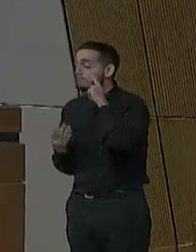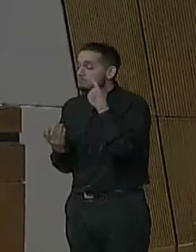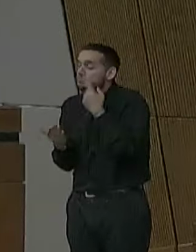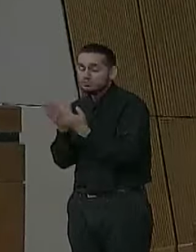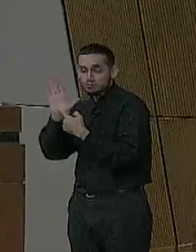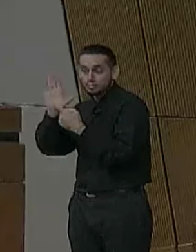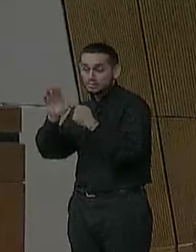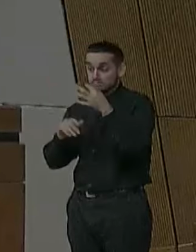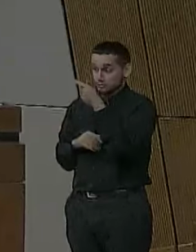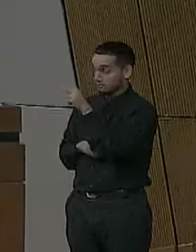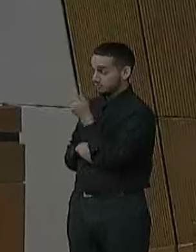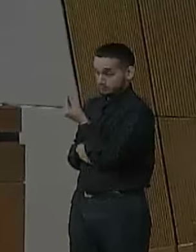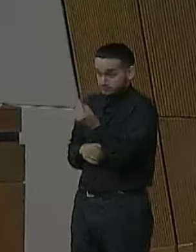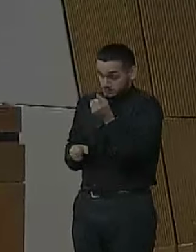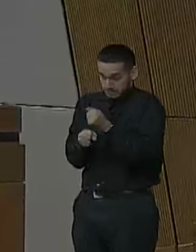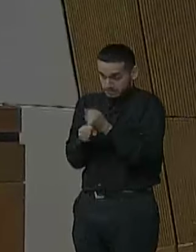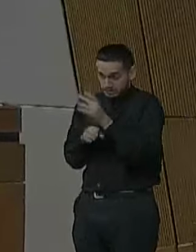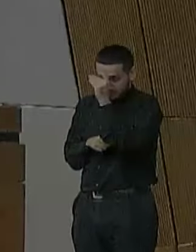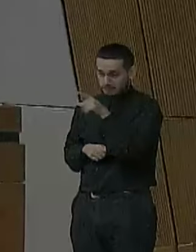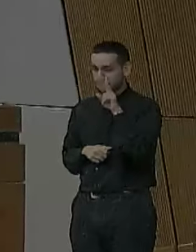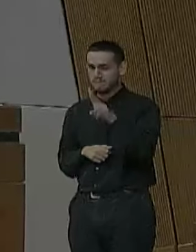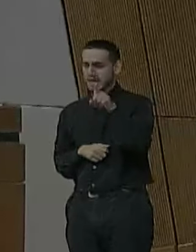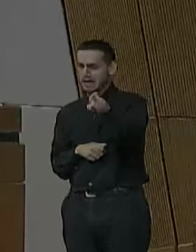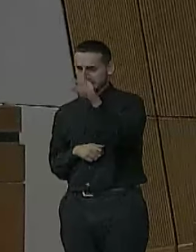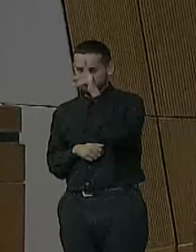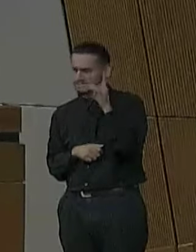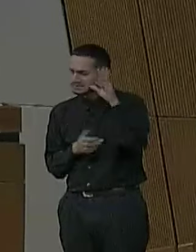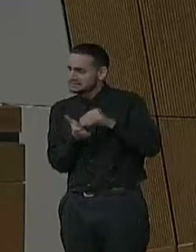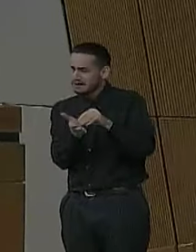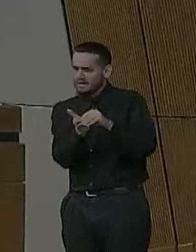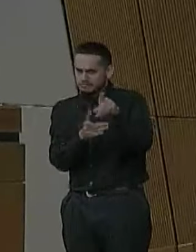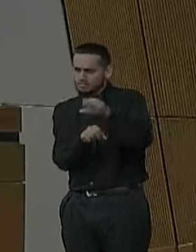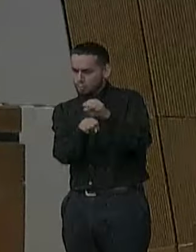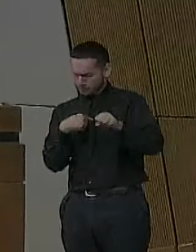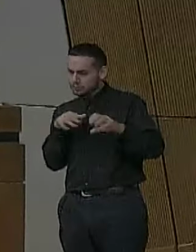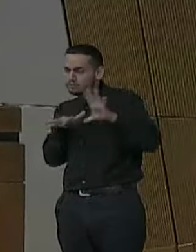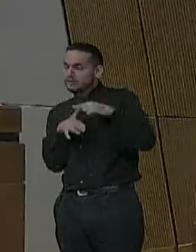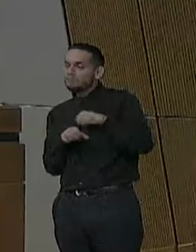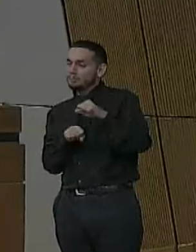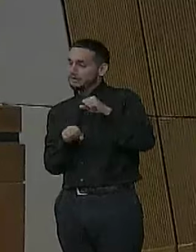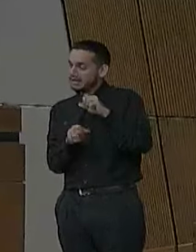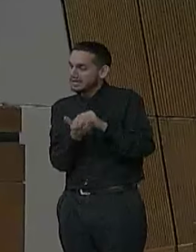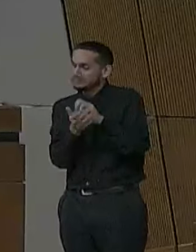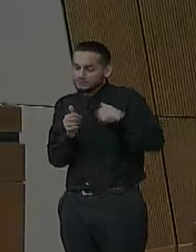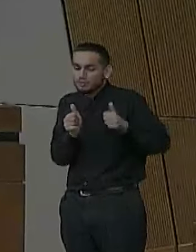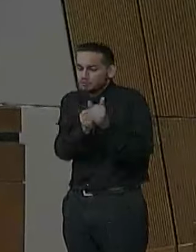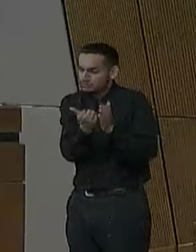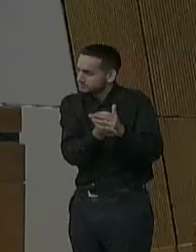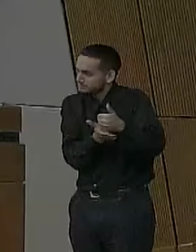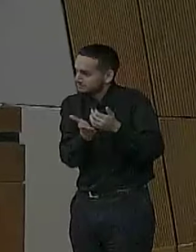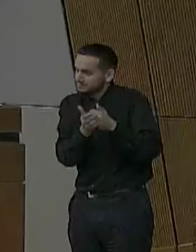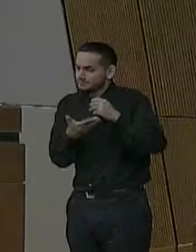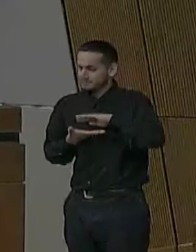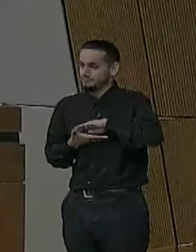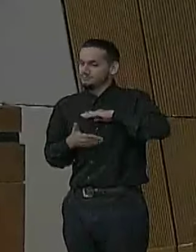Cuando vos ves que alguien es capaz, decís, ah, yo también puedo. Y vas creciendo en conjunto.